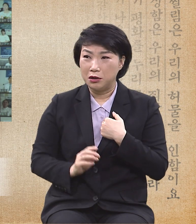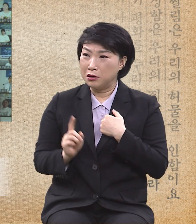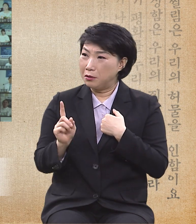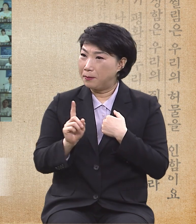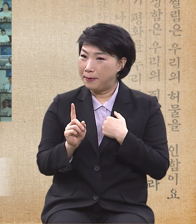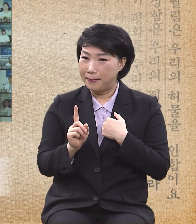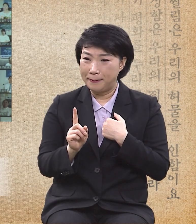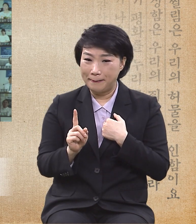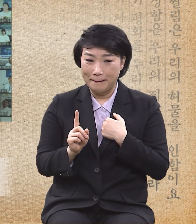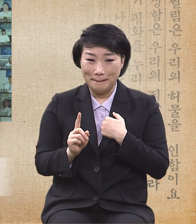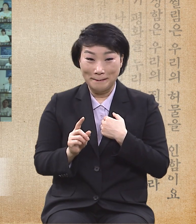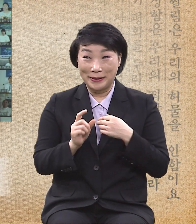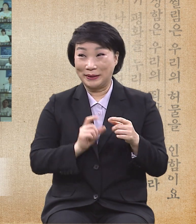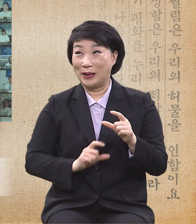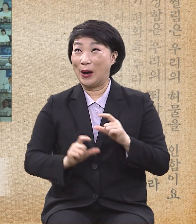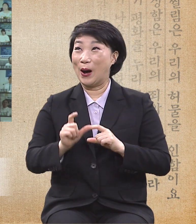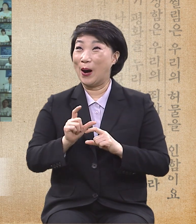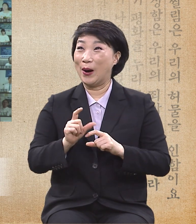무언가